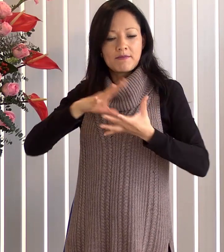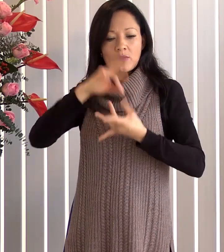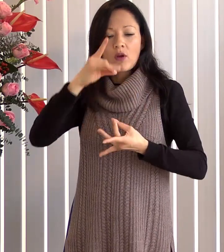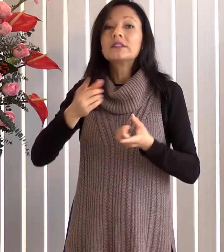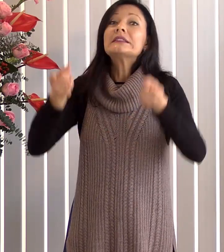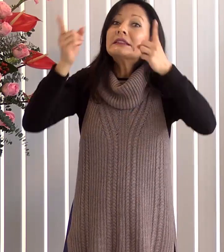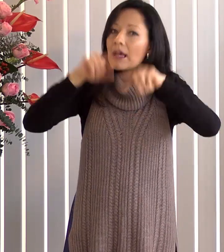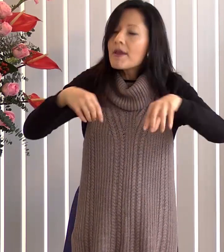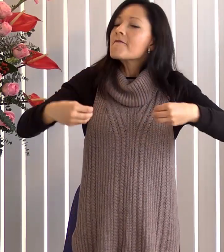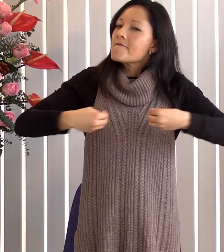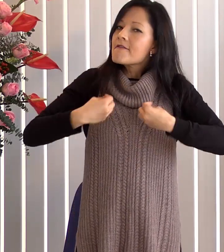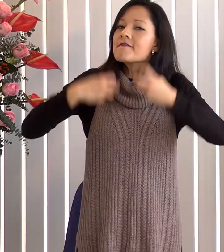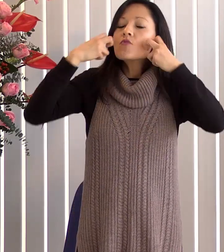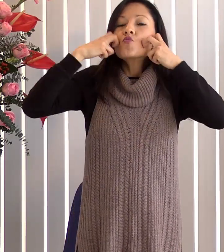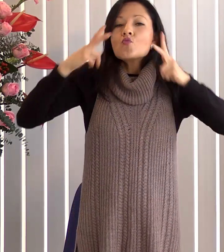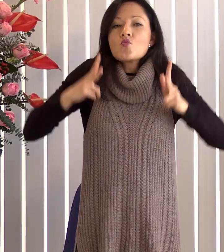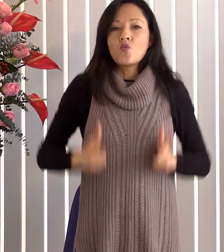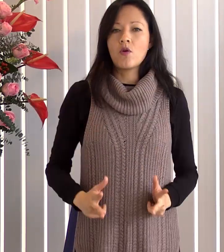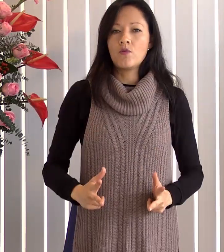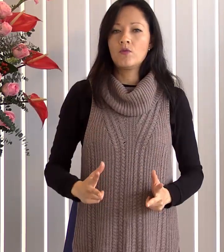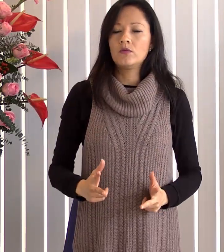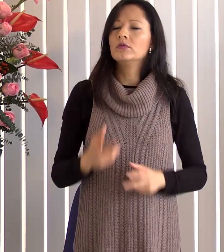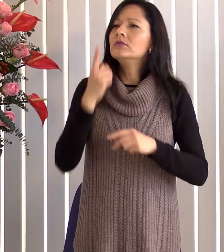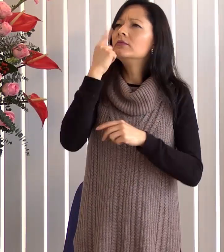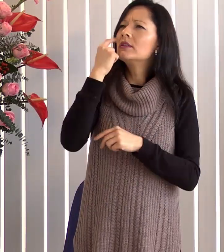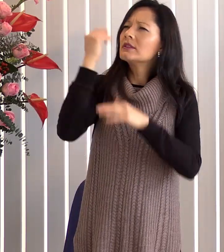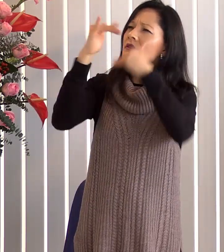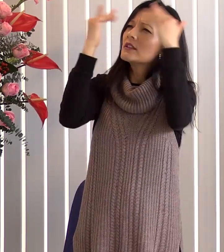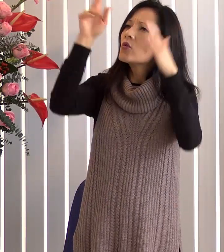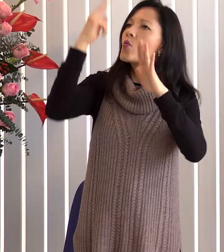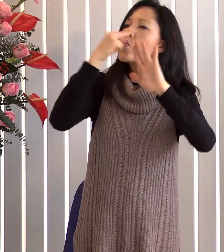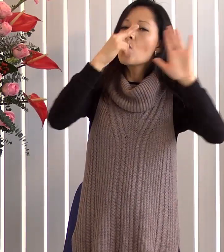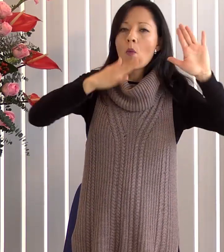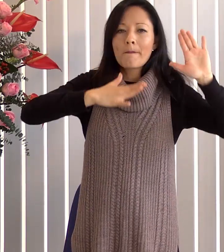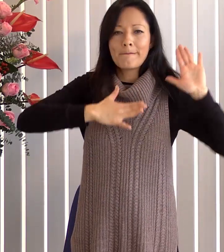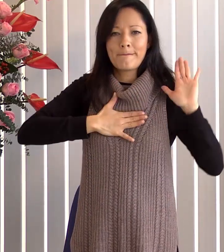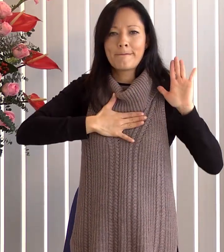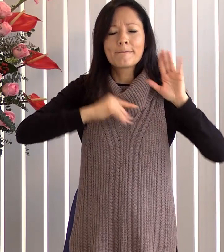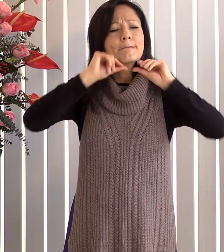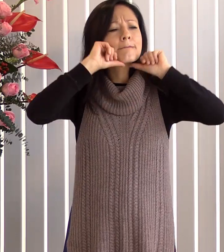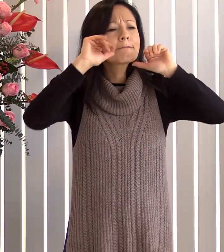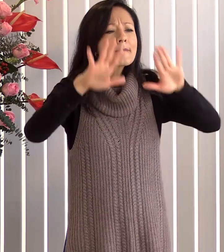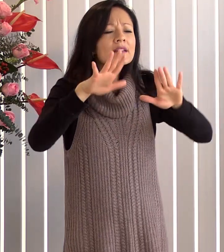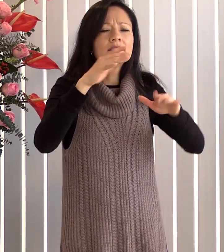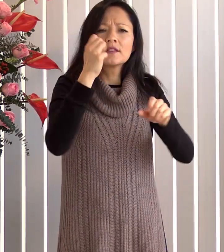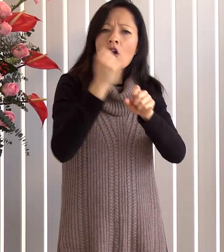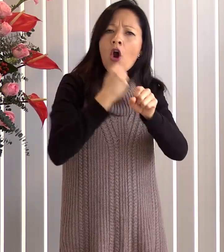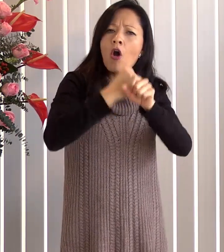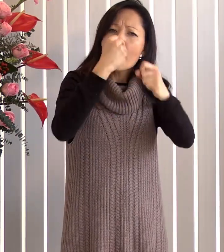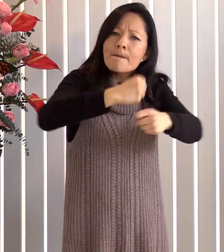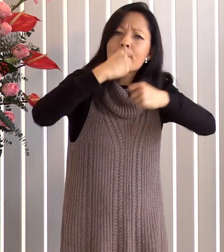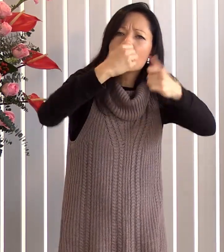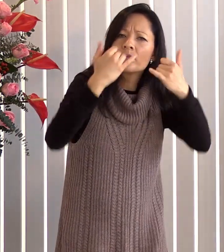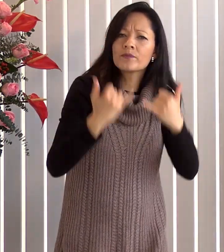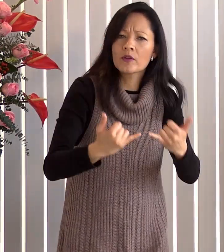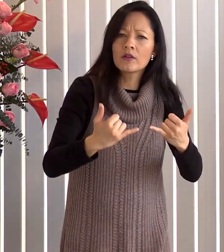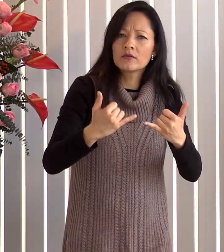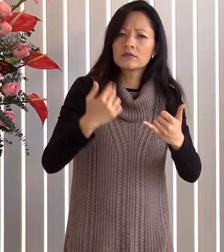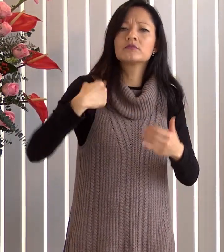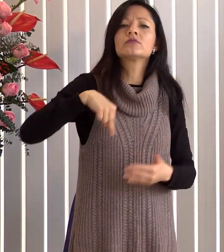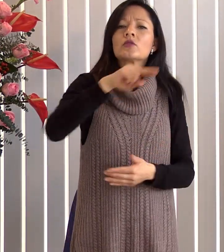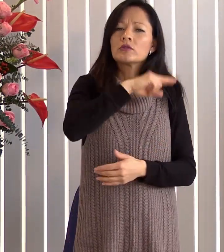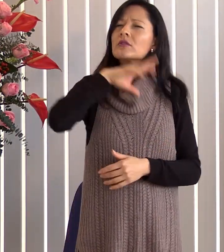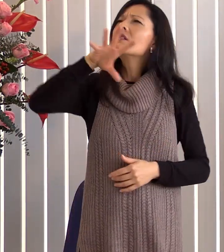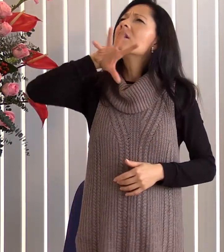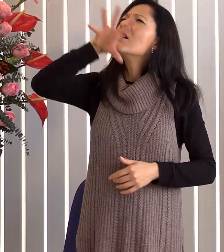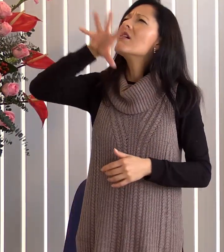sino también vivificando nuestra carne, Padre Celestial. Es tu promesa. Bendice, obra con poder, Padre Celestial. Nosotros te